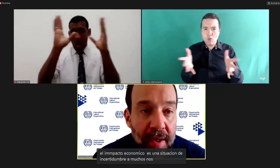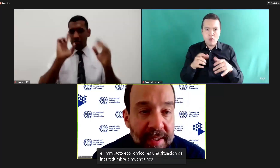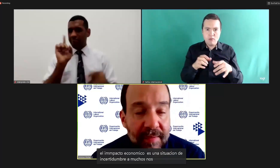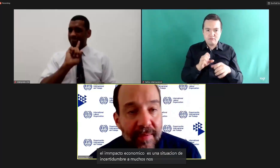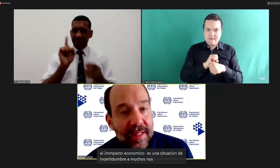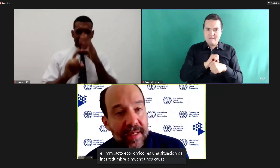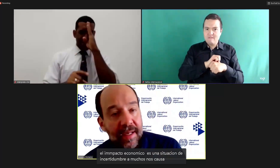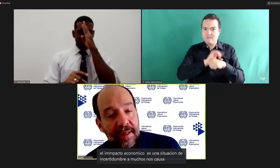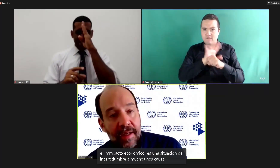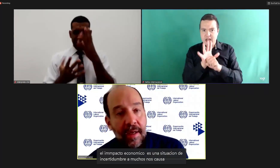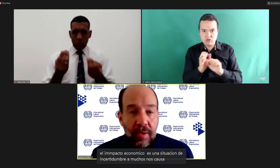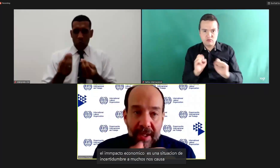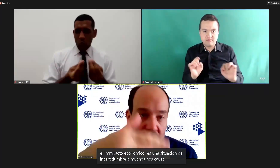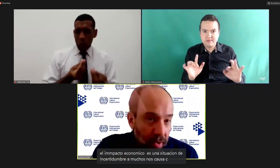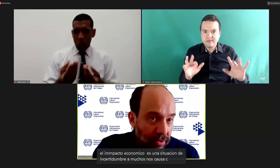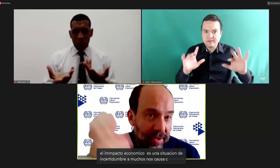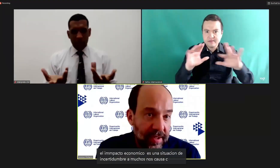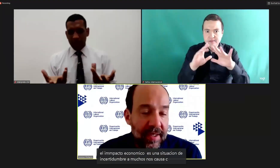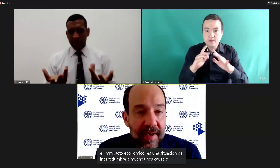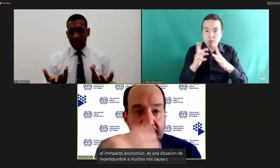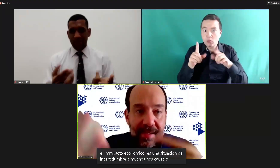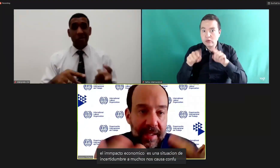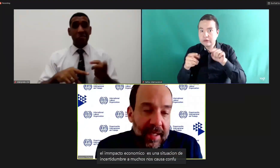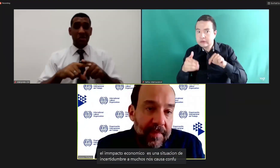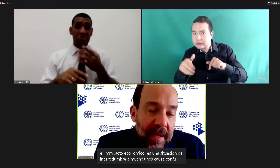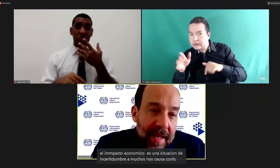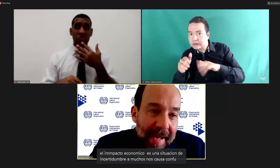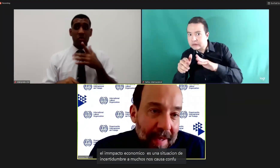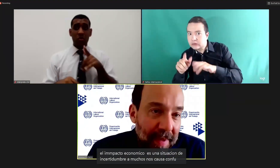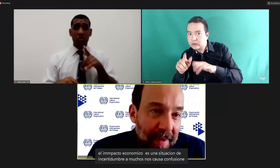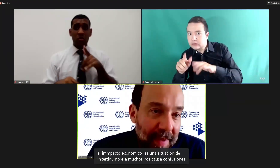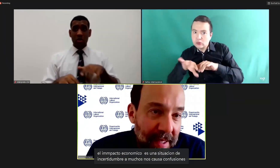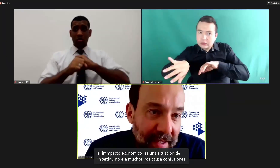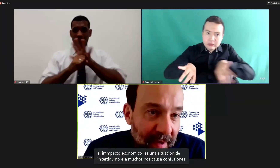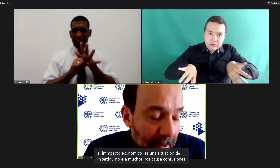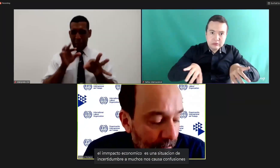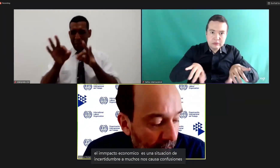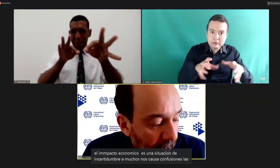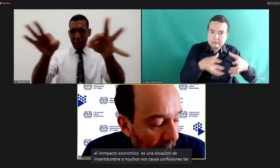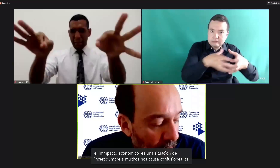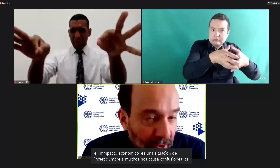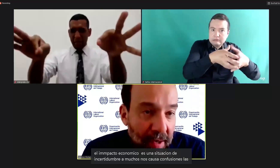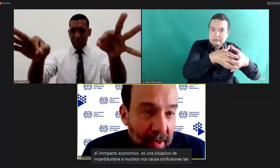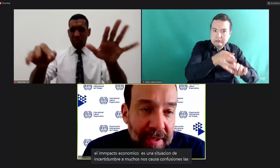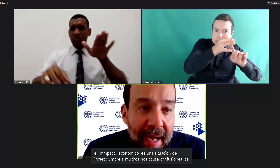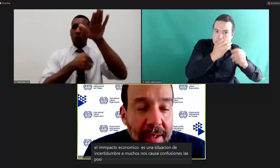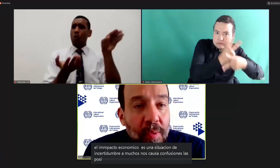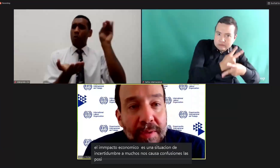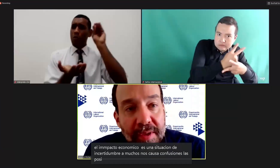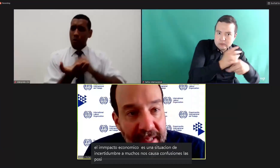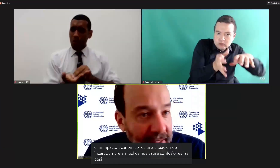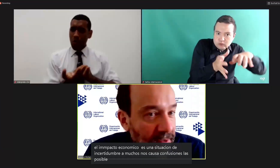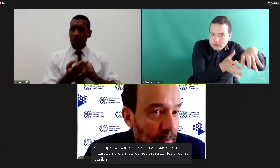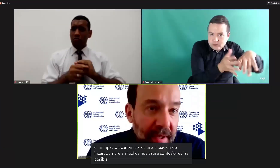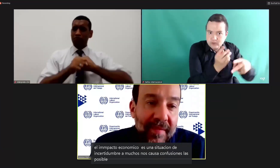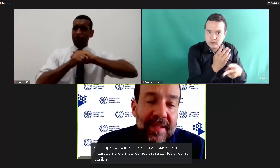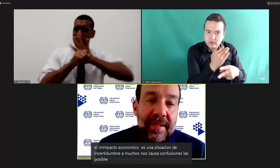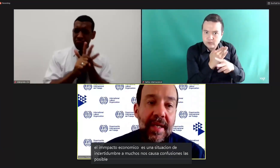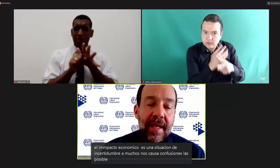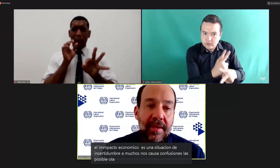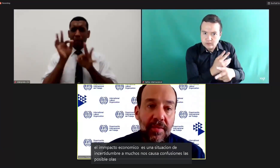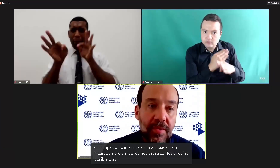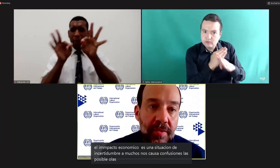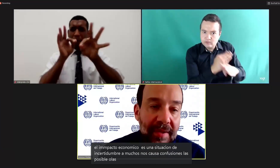de transmisión, si vamos a tener otras olas sucesivas, en qué medida se va a controlar el contagio, cuándo estará disponible